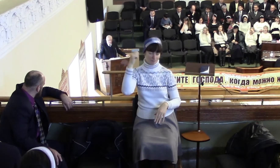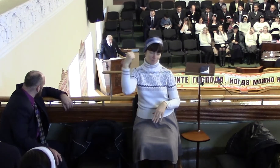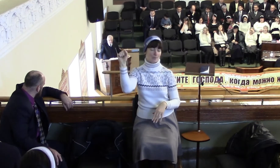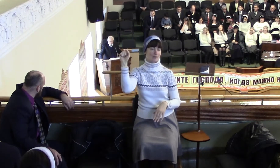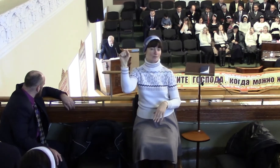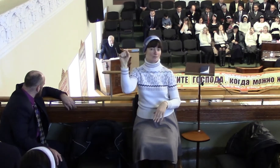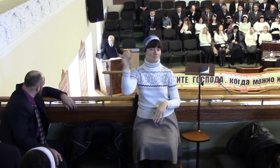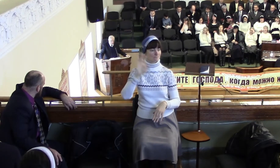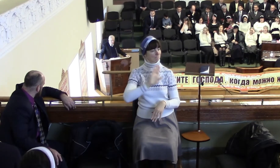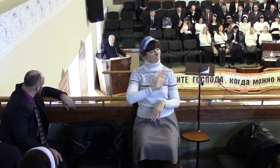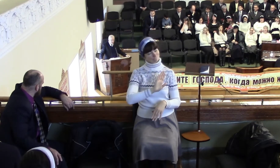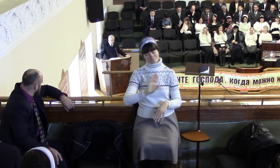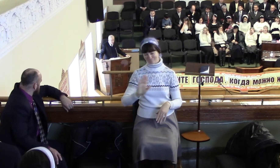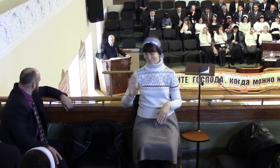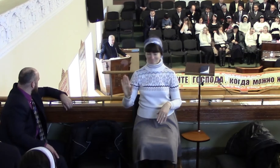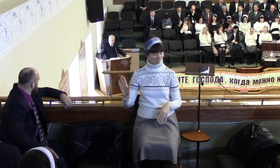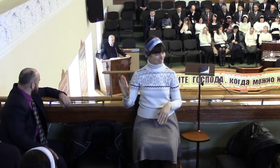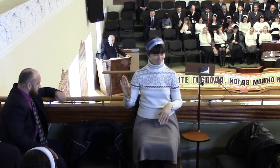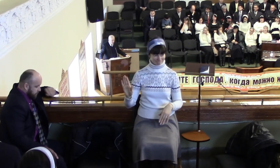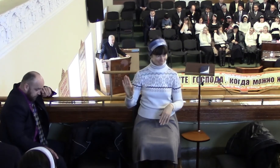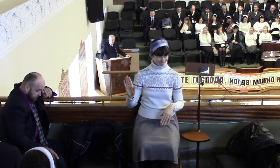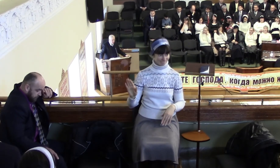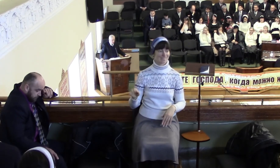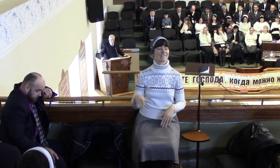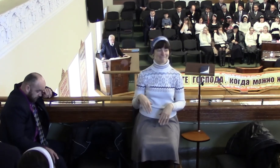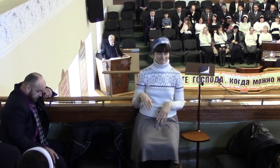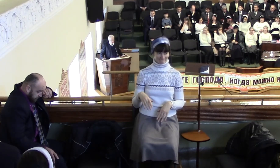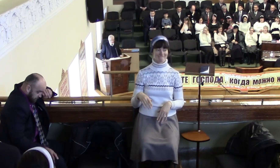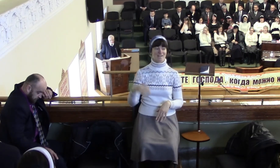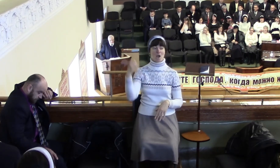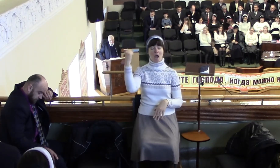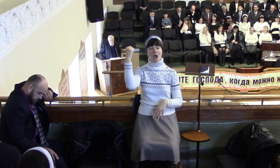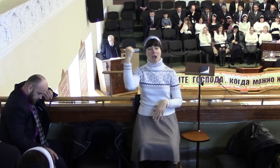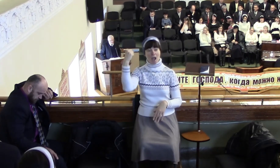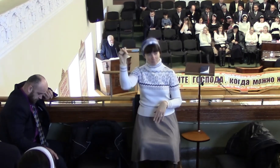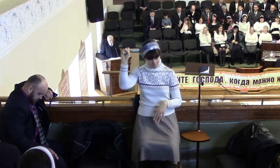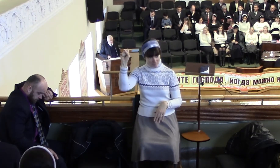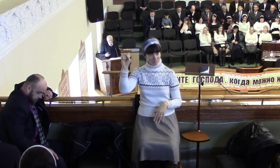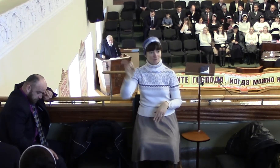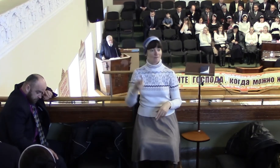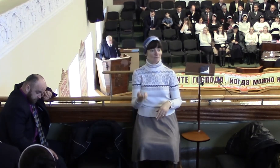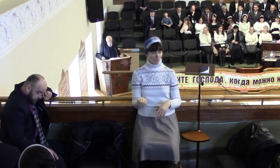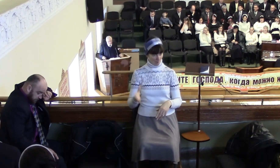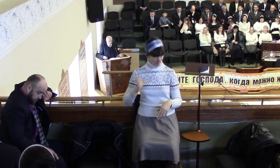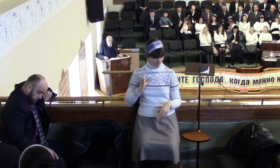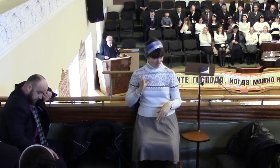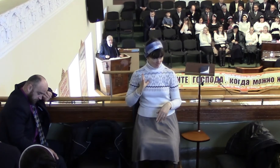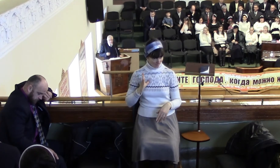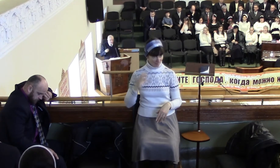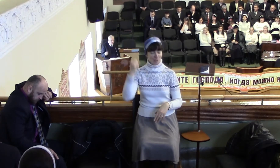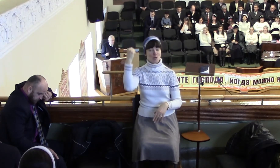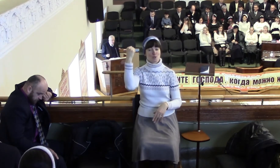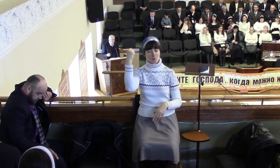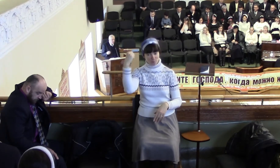наоборот, победа произошла, но над дьяволом. Кровь Иисуса Христа написана. В Откровении мы читаем, что